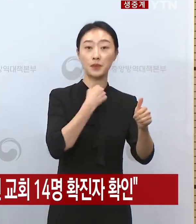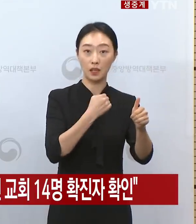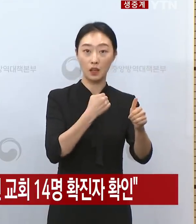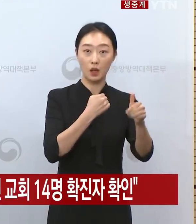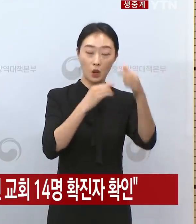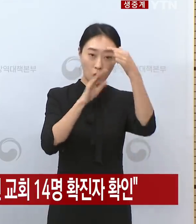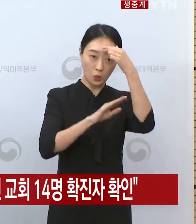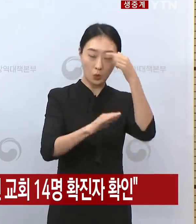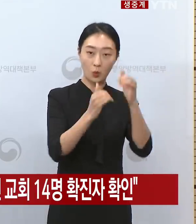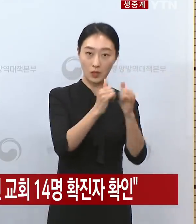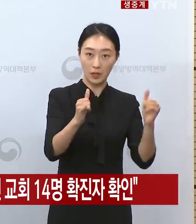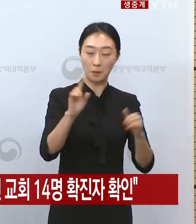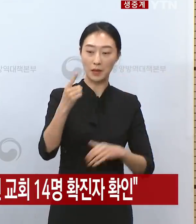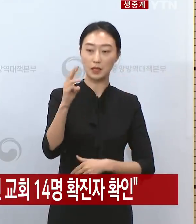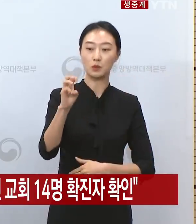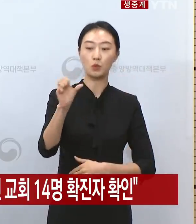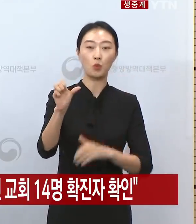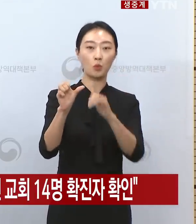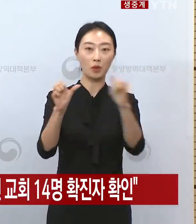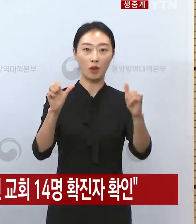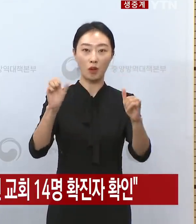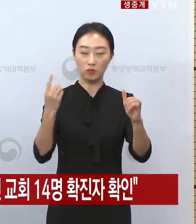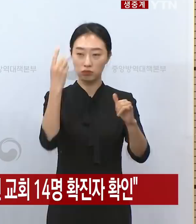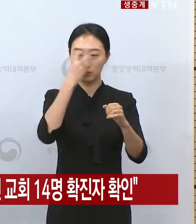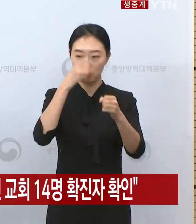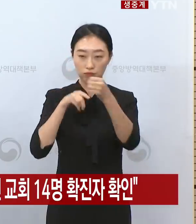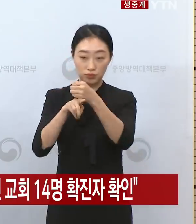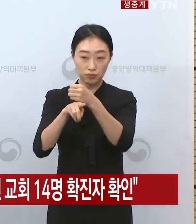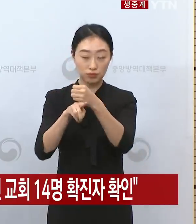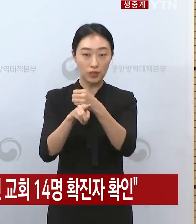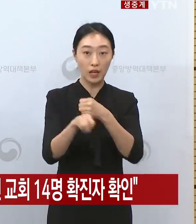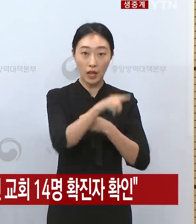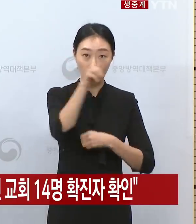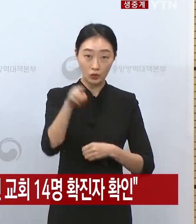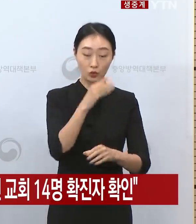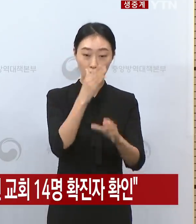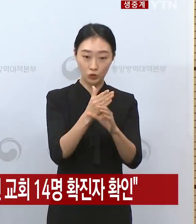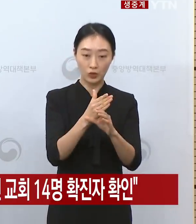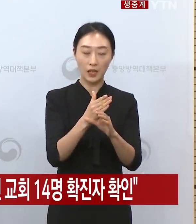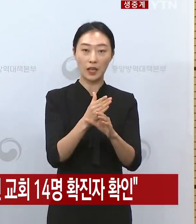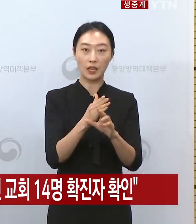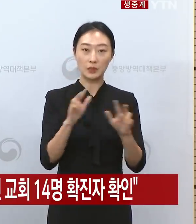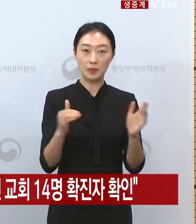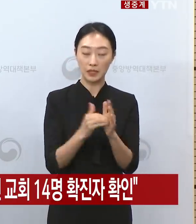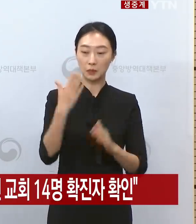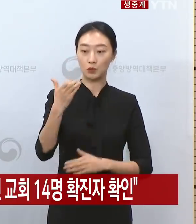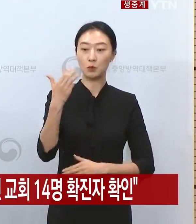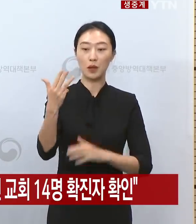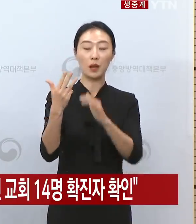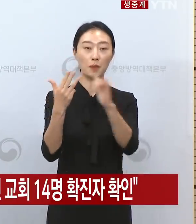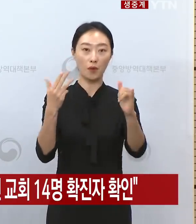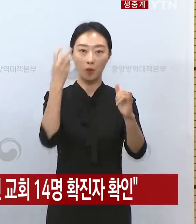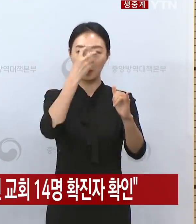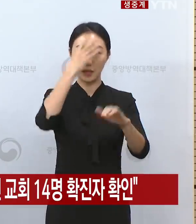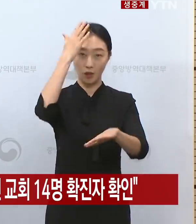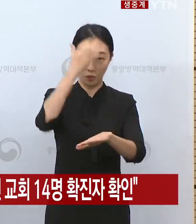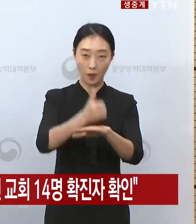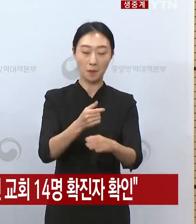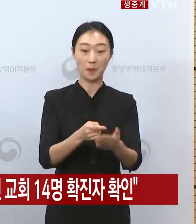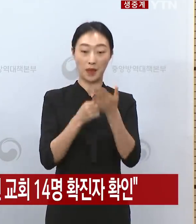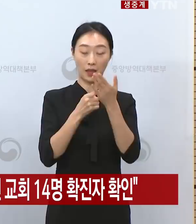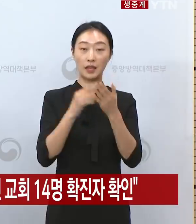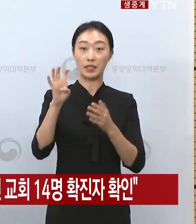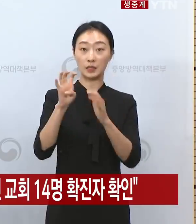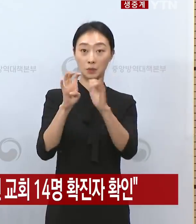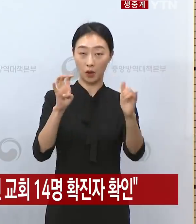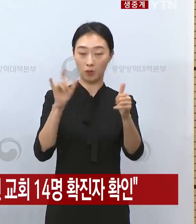교인 135명에 대한 역학조사가 진행 중으로 이 중에서 현재까지 98명에 대한 검사가 시행되어